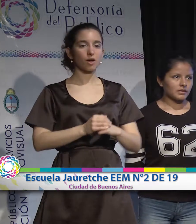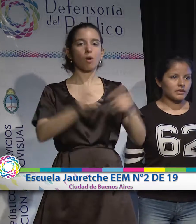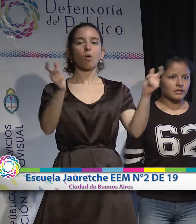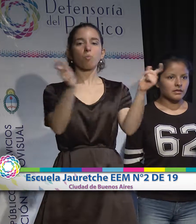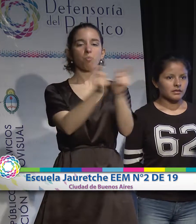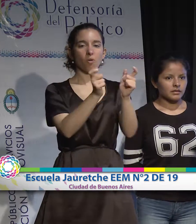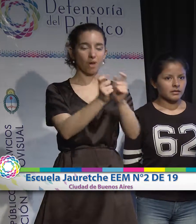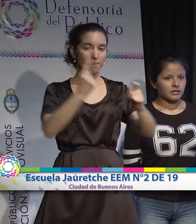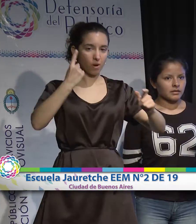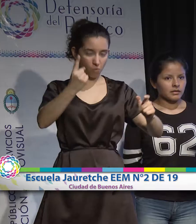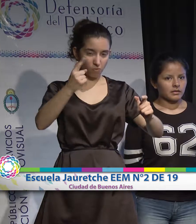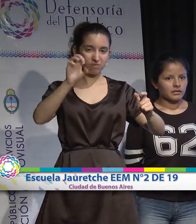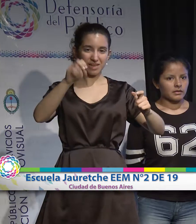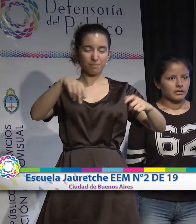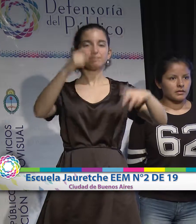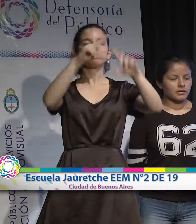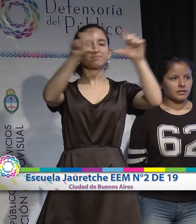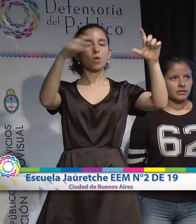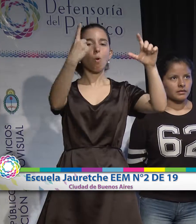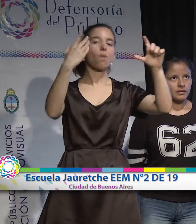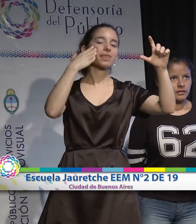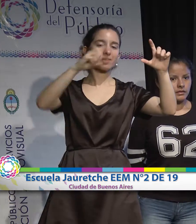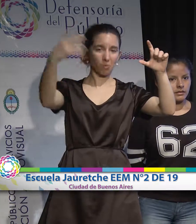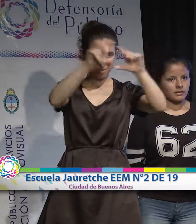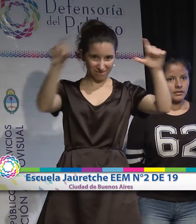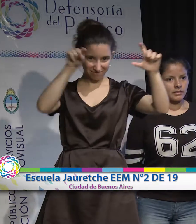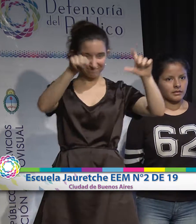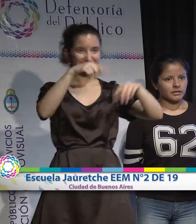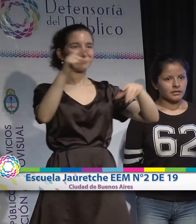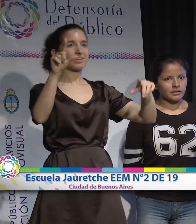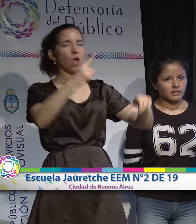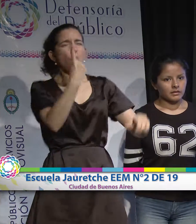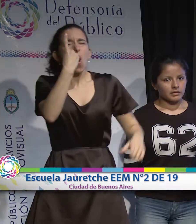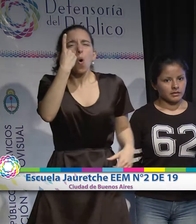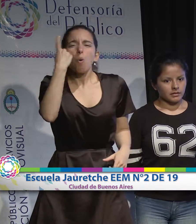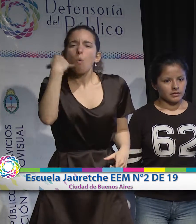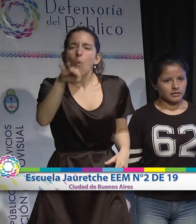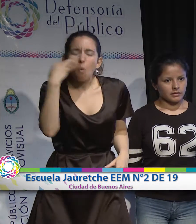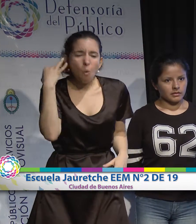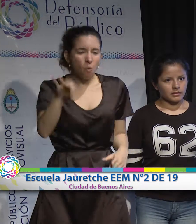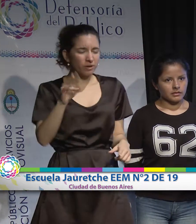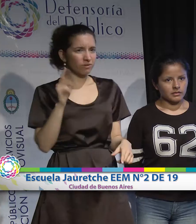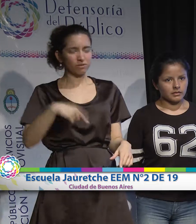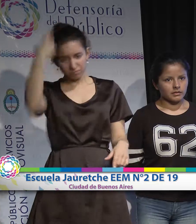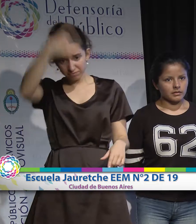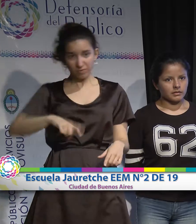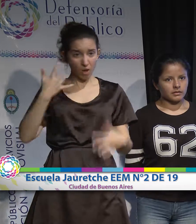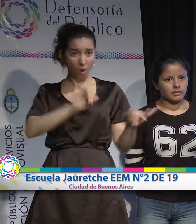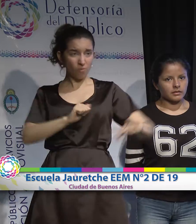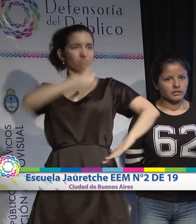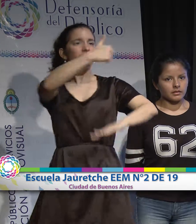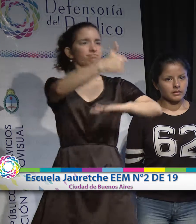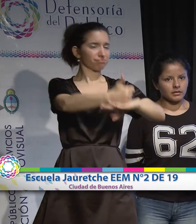Una tarde cualquiera, también, que sacaron ese programa, que era el único programa que teníamos para ir y hablar